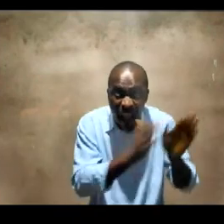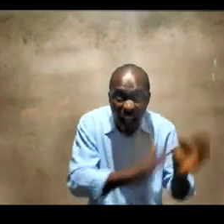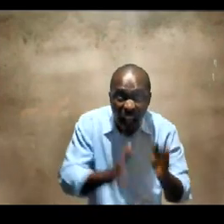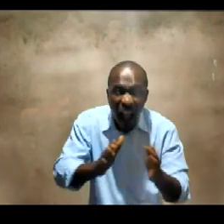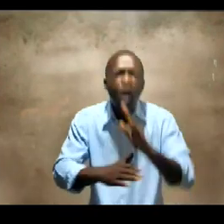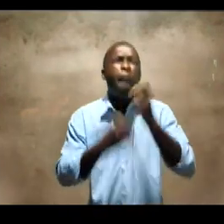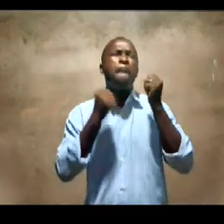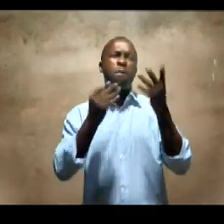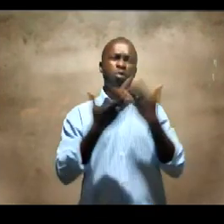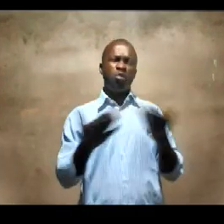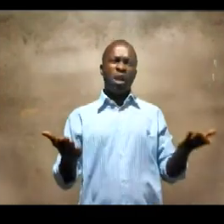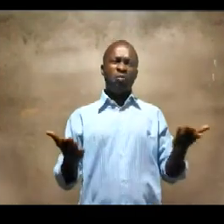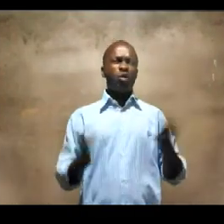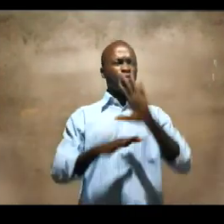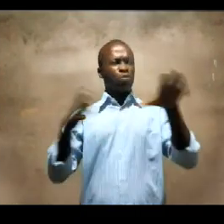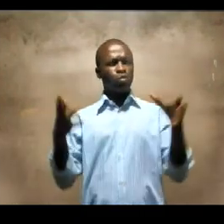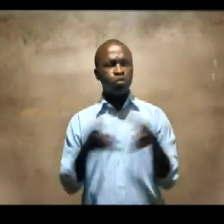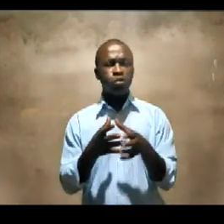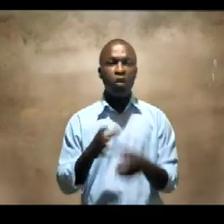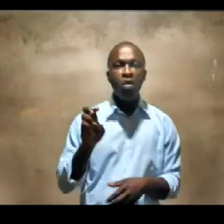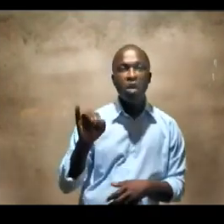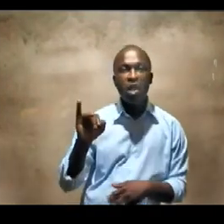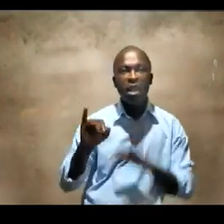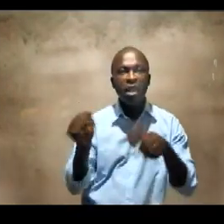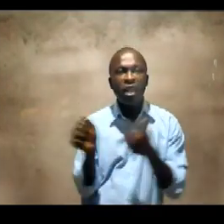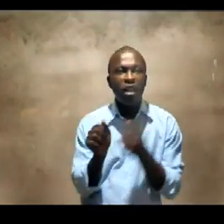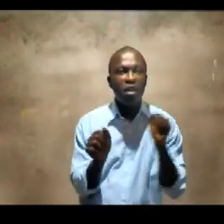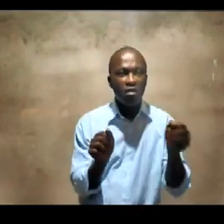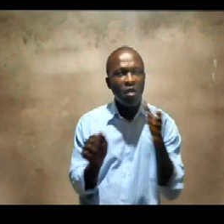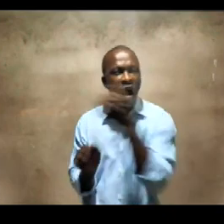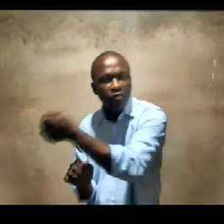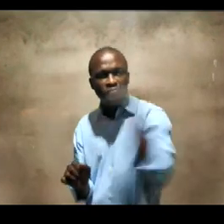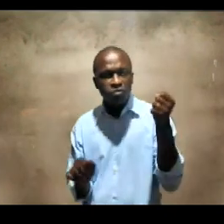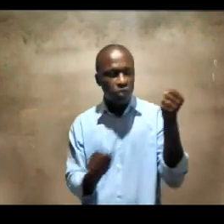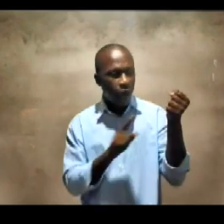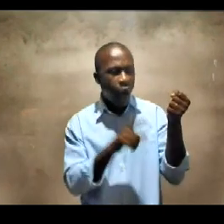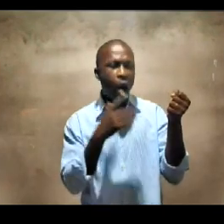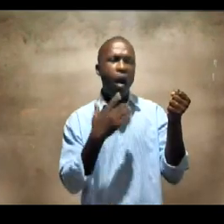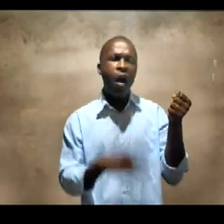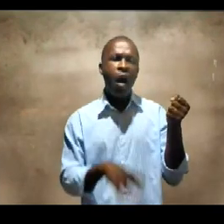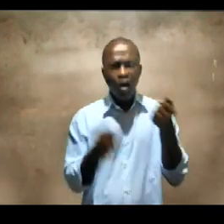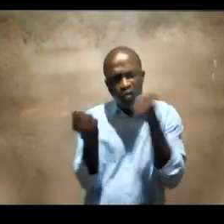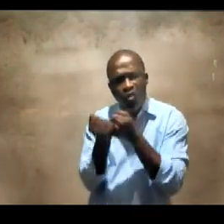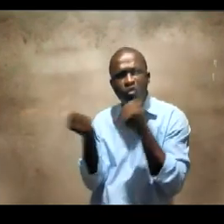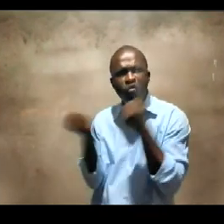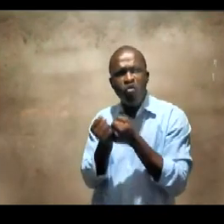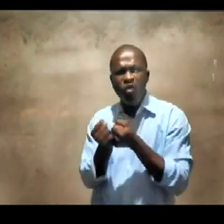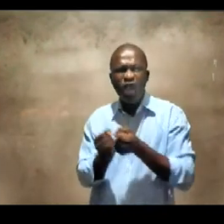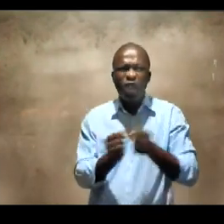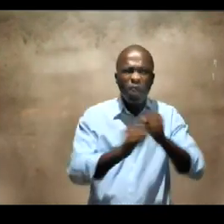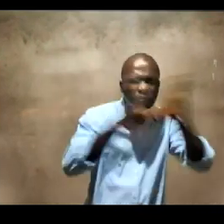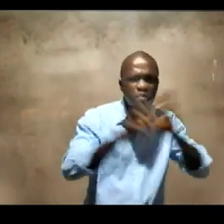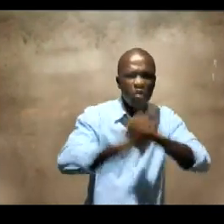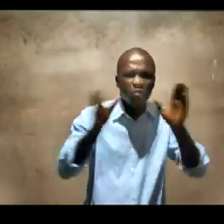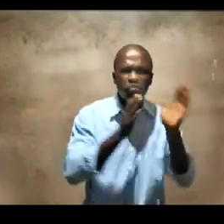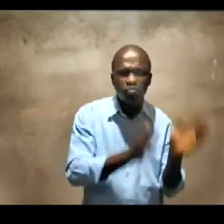et un serment d'allégeance à l'État islamique ont été retrouvés au domicile du meneur présumé à Tamaris, banlieue sud